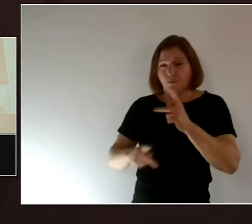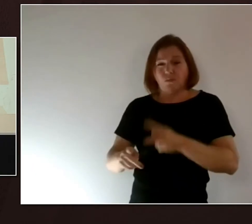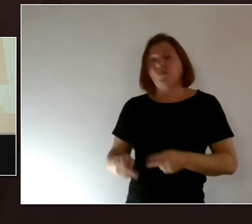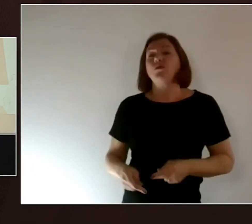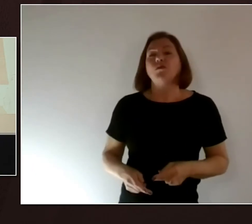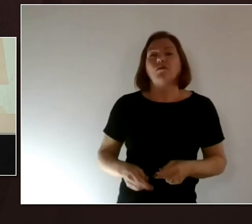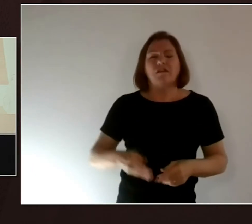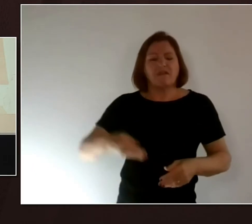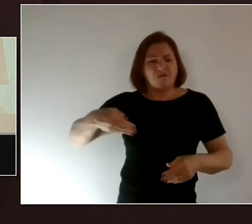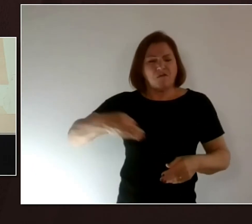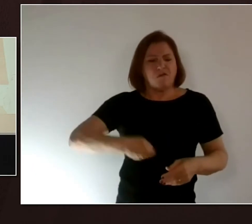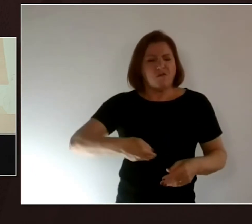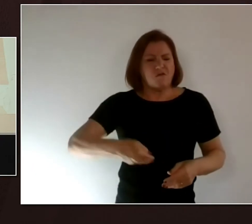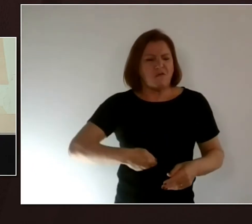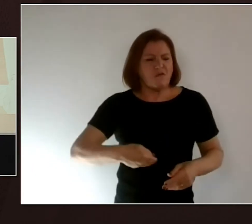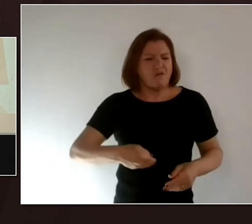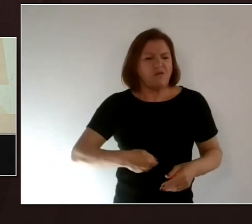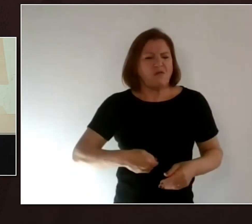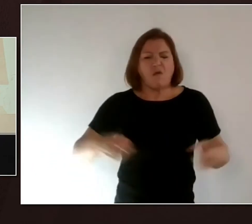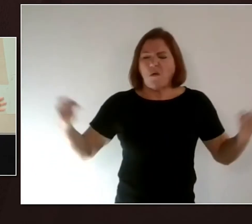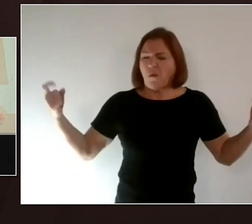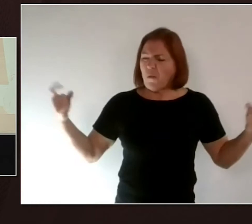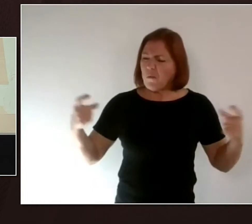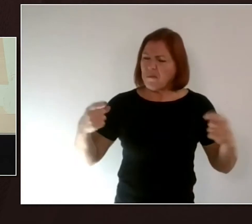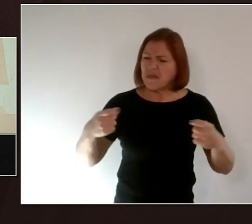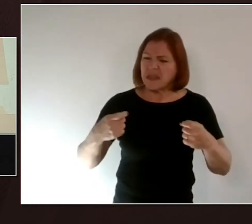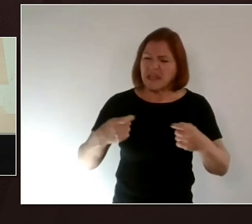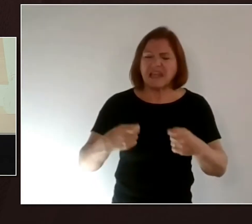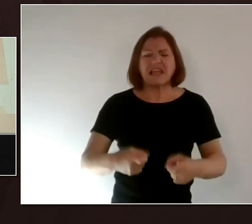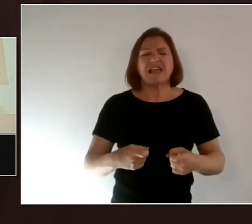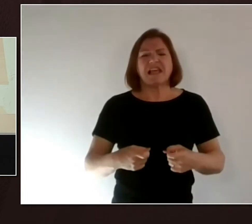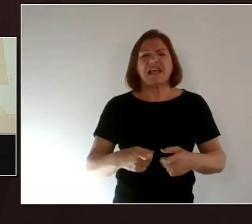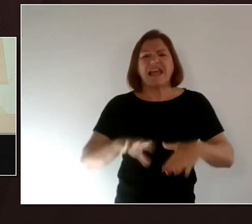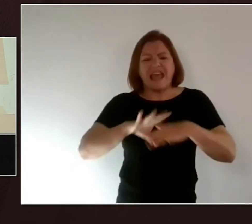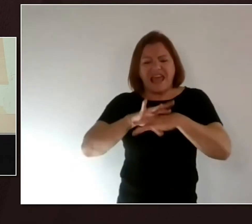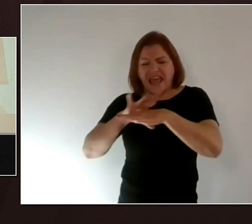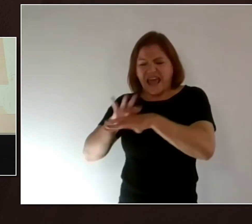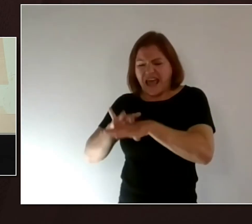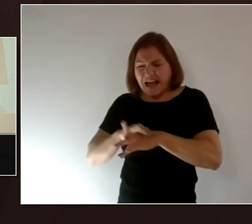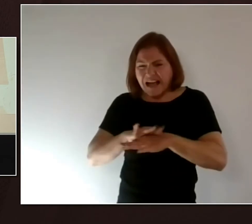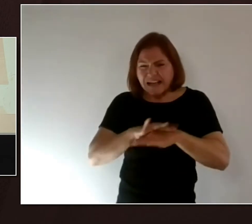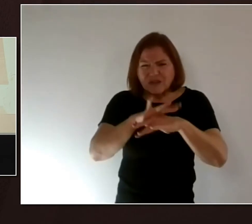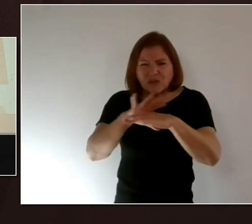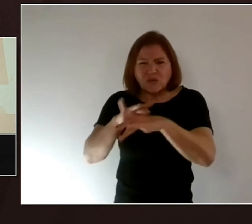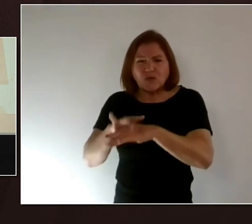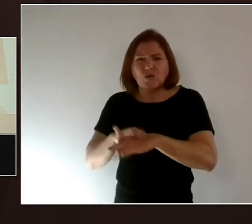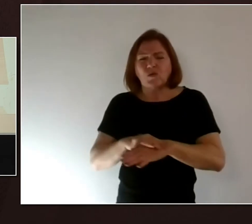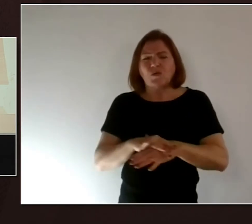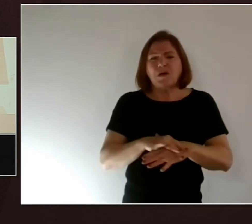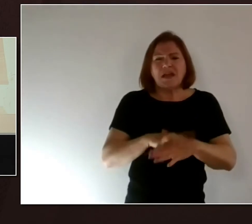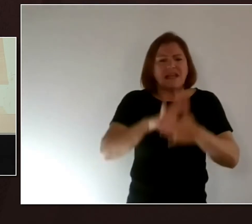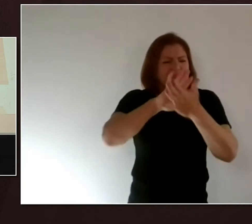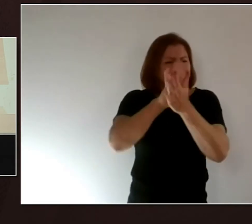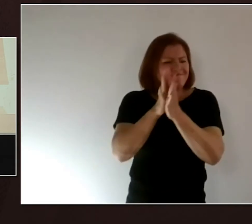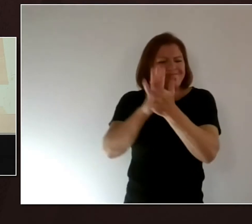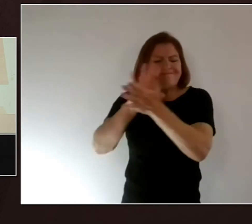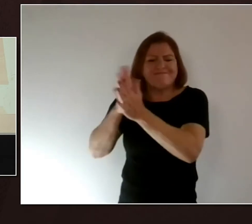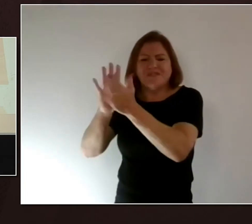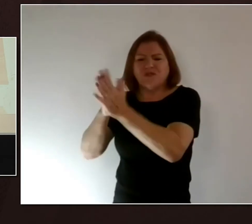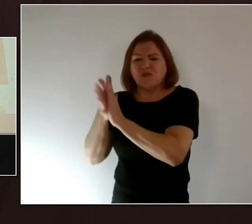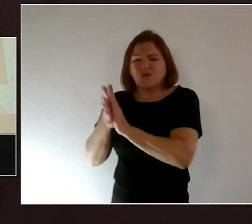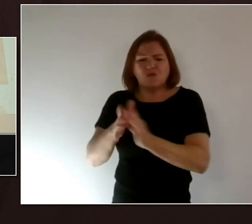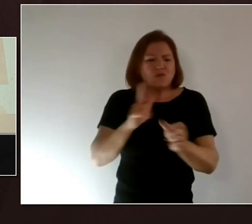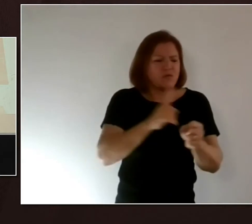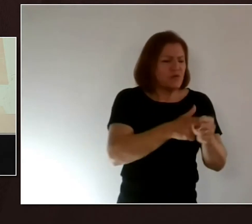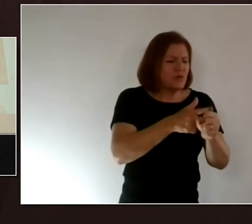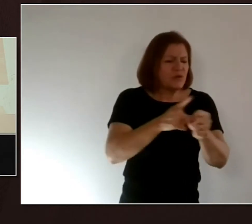fome, irmãos, muito semelhante ao que está acontecendo na pandemia nossa, tá? Devastaram as províncias